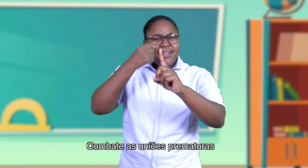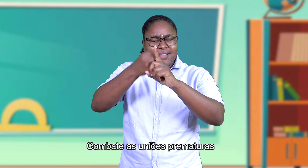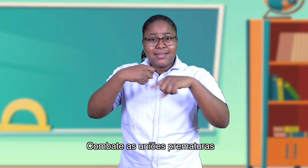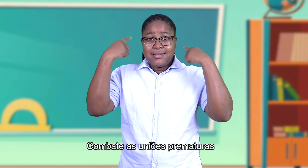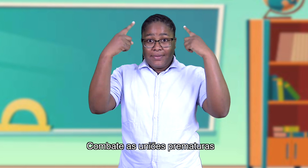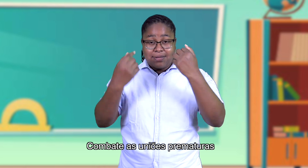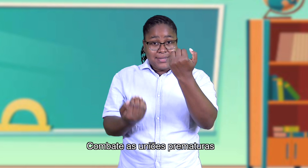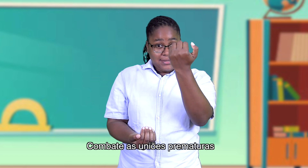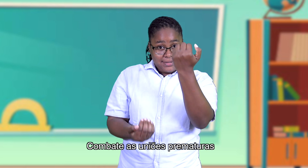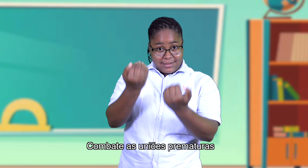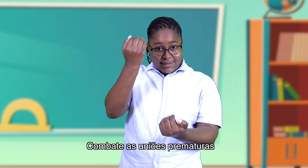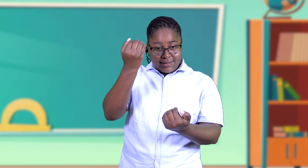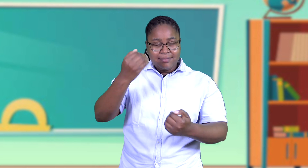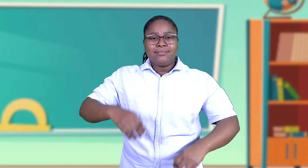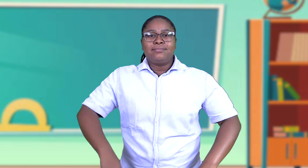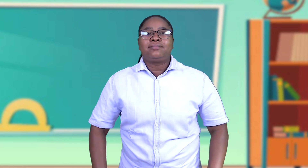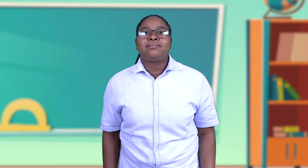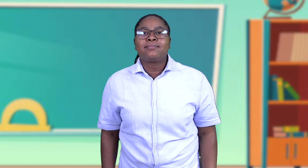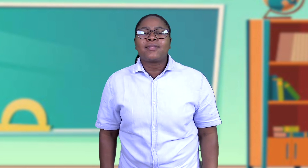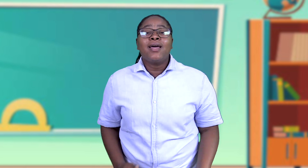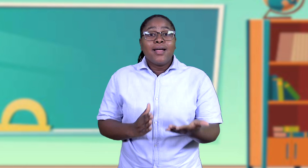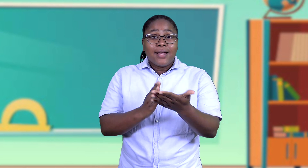Combate às uniões prematuras.